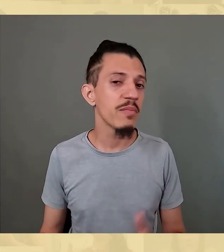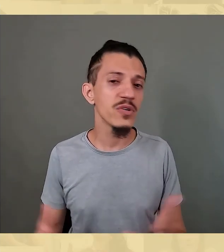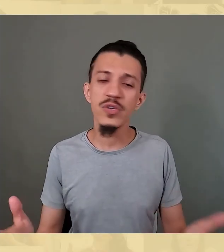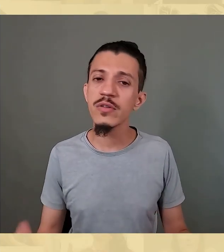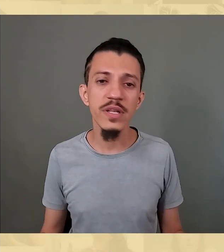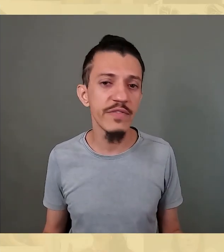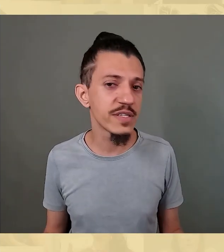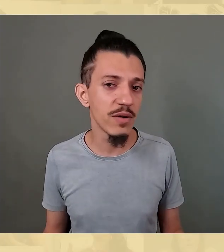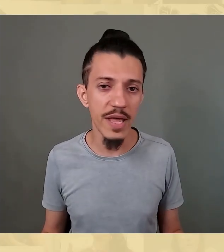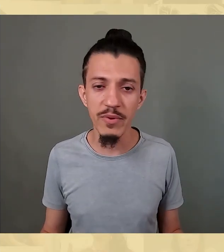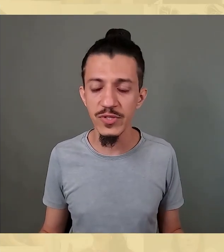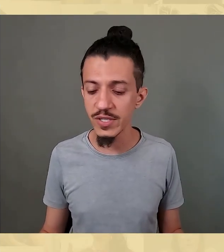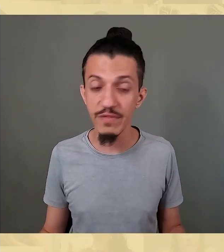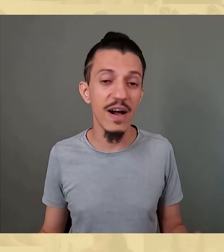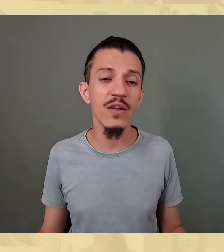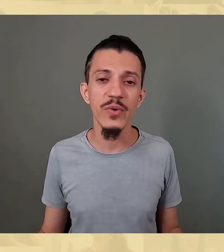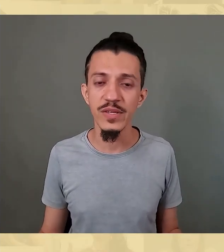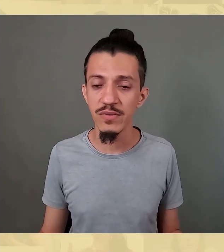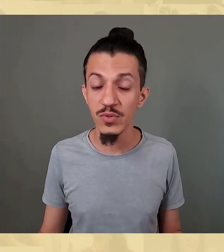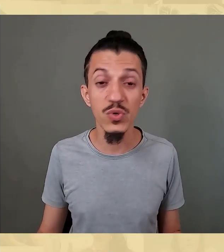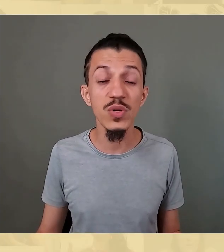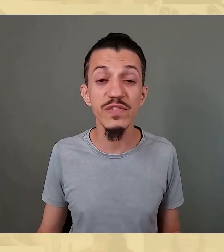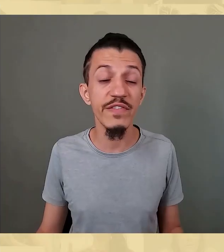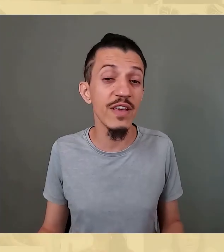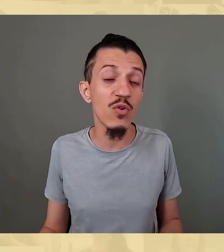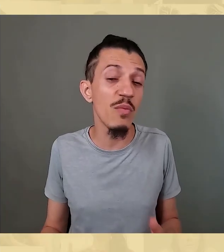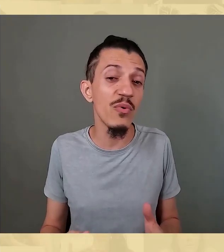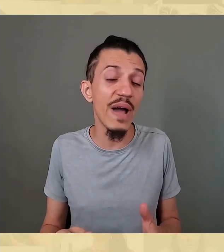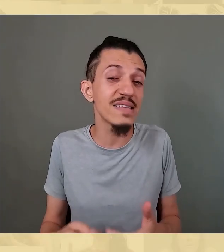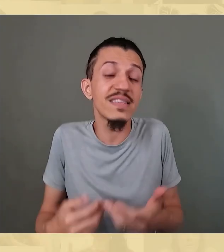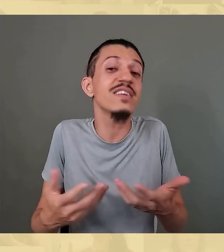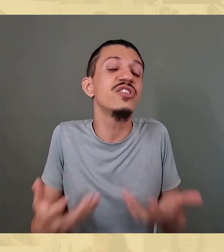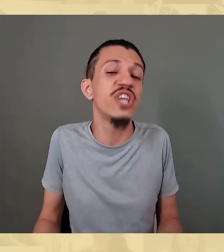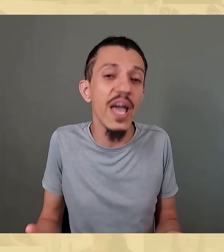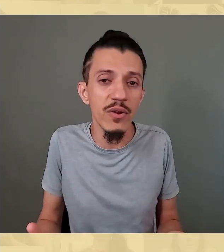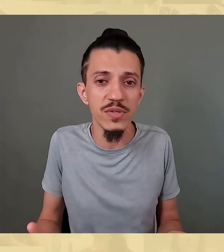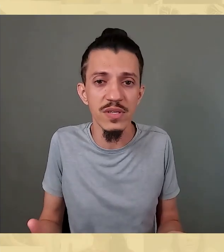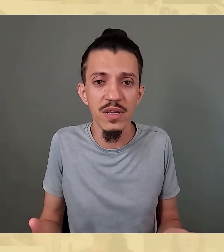Eu me emociono toda vez que eu lembro disso e falo isso. Os surdos vivem como